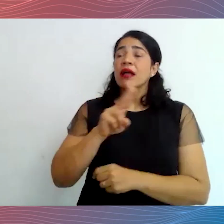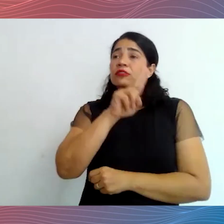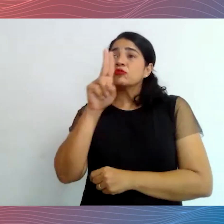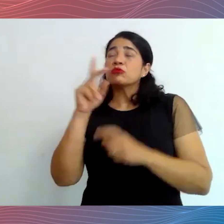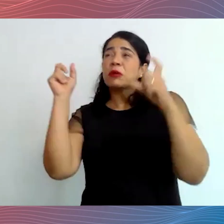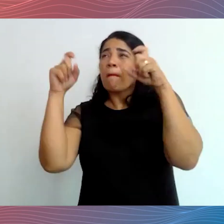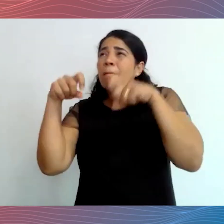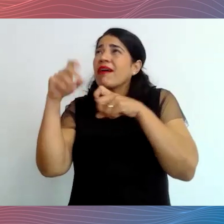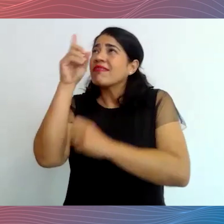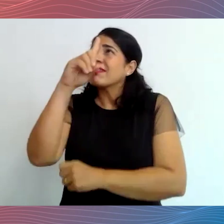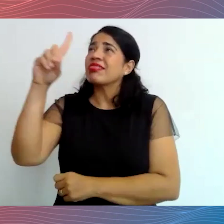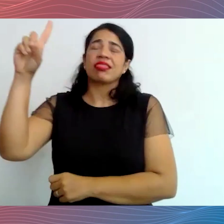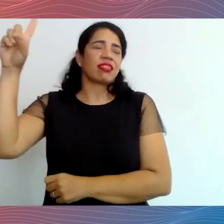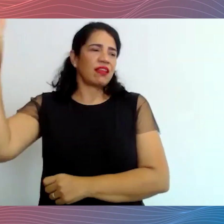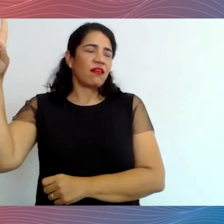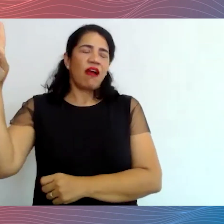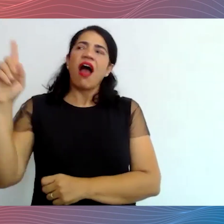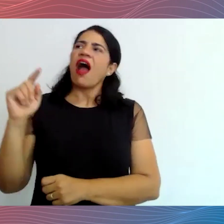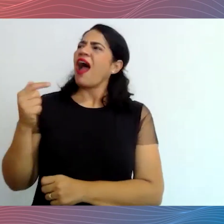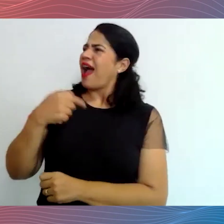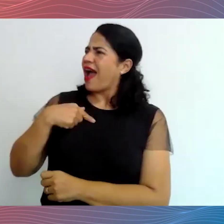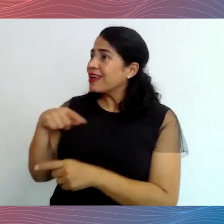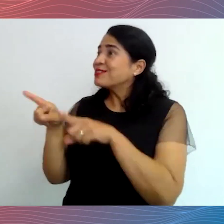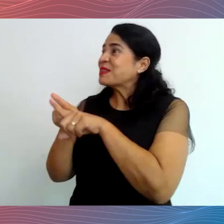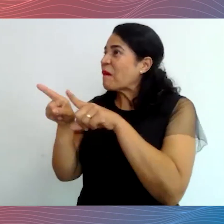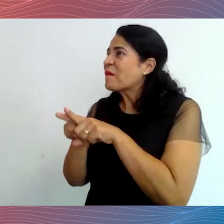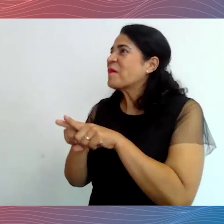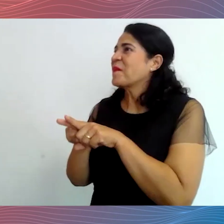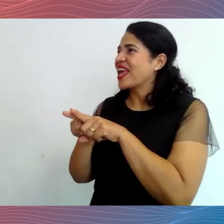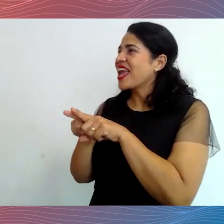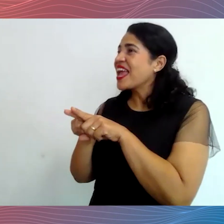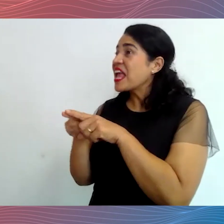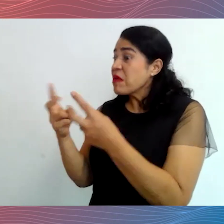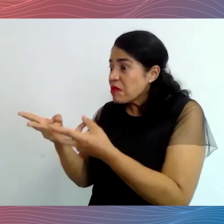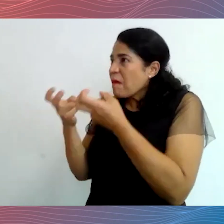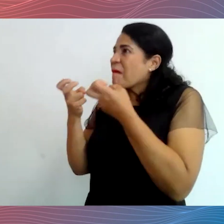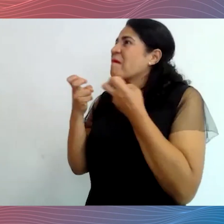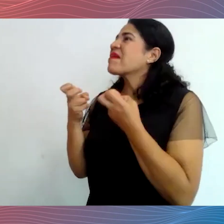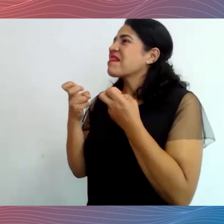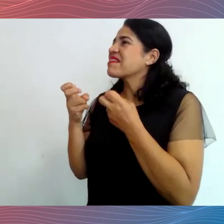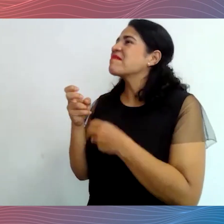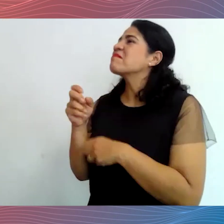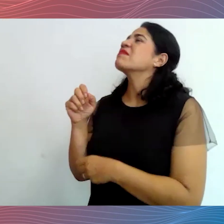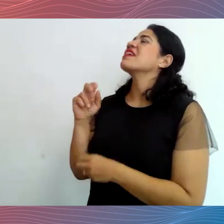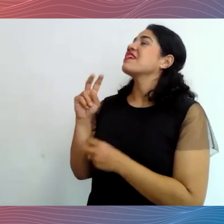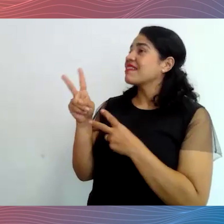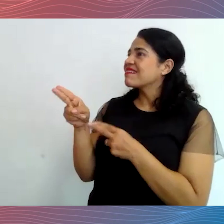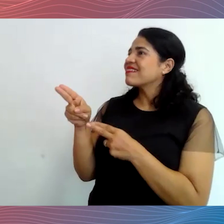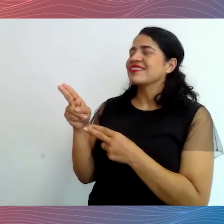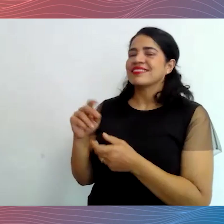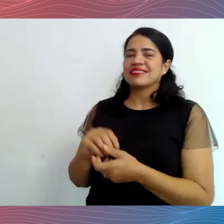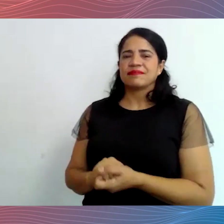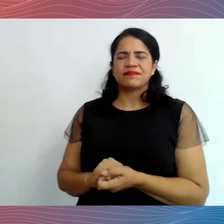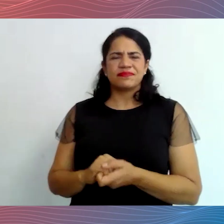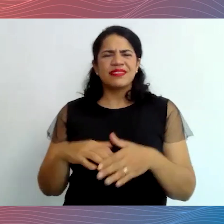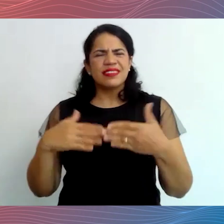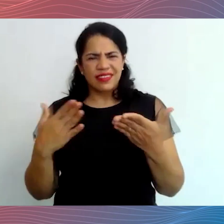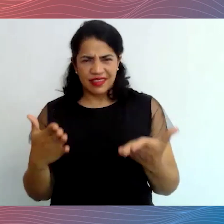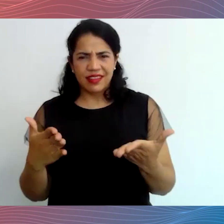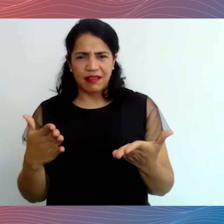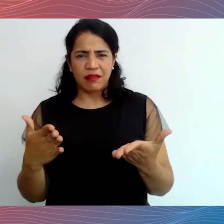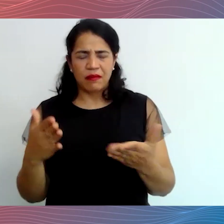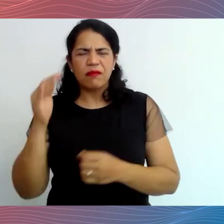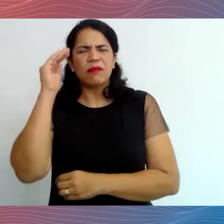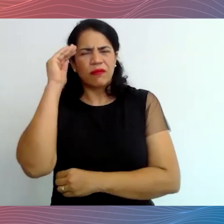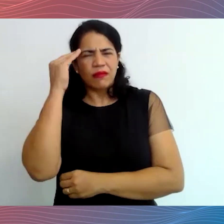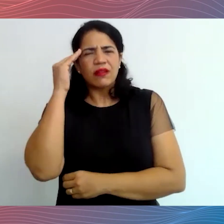luz. Você imagina, depois que 4, 5, 6 falarem, né, acrescentando luz, quer dizer, cada um mexendo com o seu